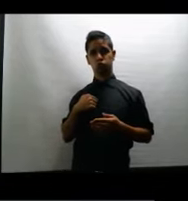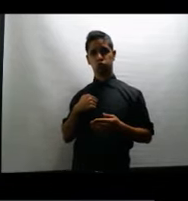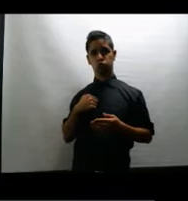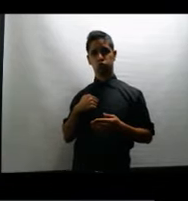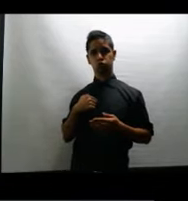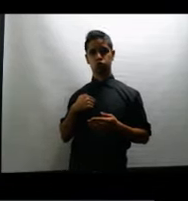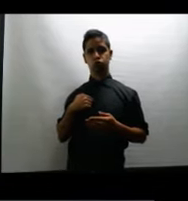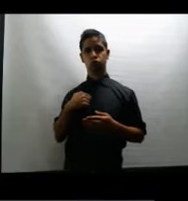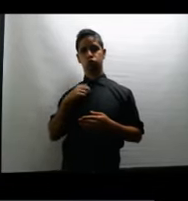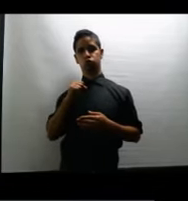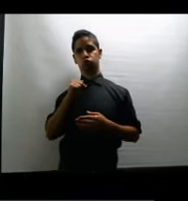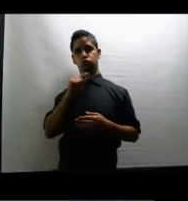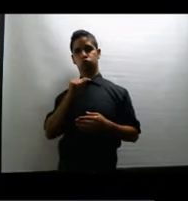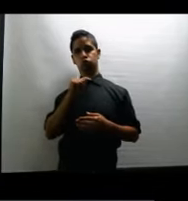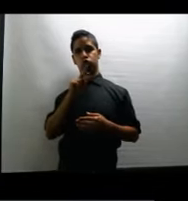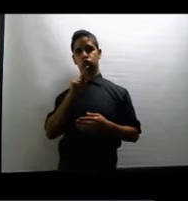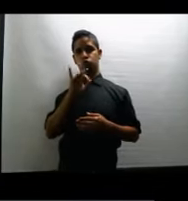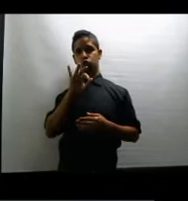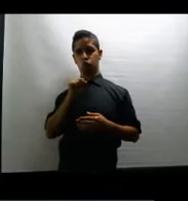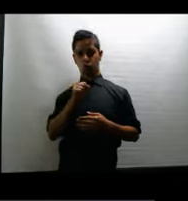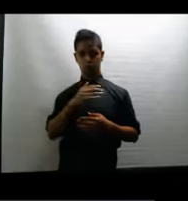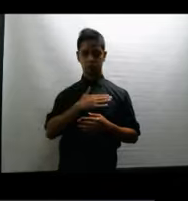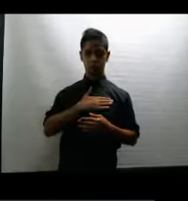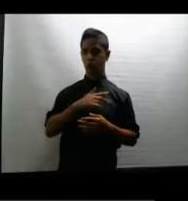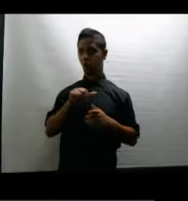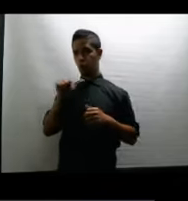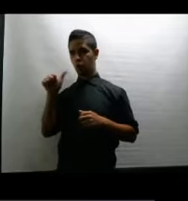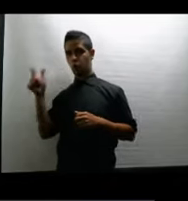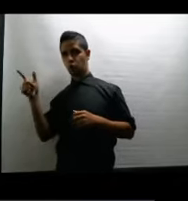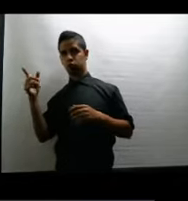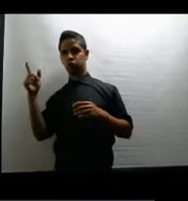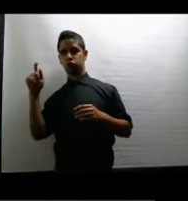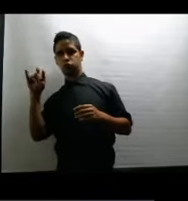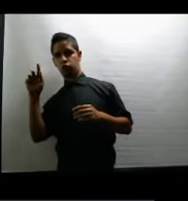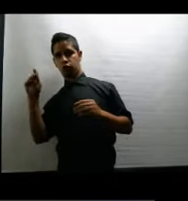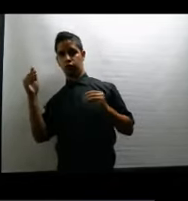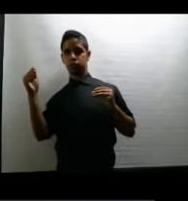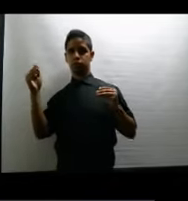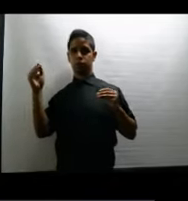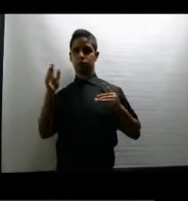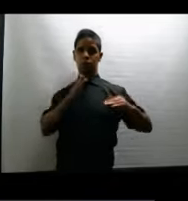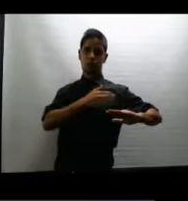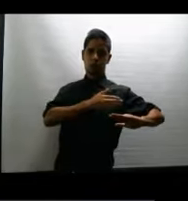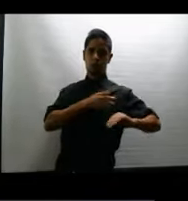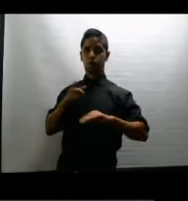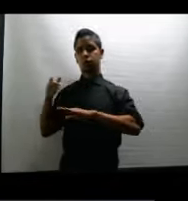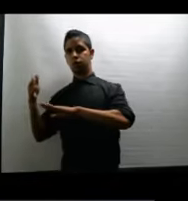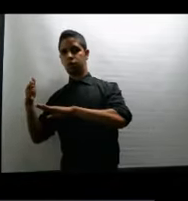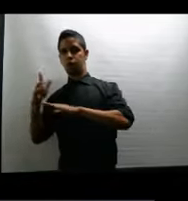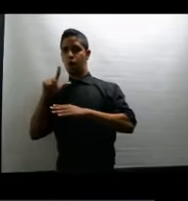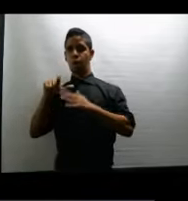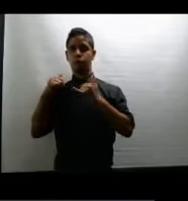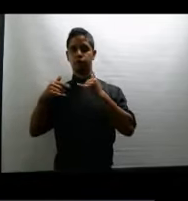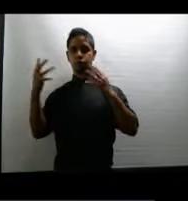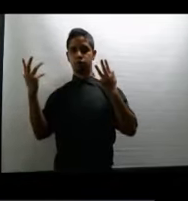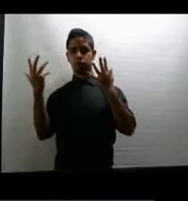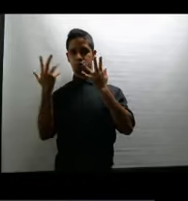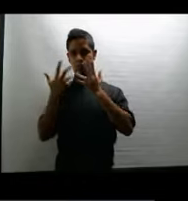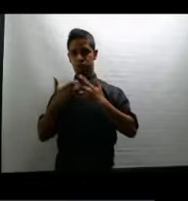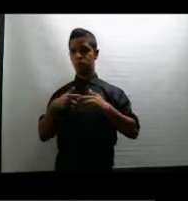yo canto unas estrofas, él canta otras y pues, cantamos. Y ahí se une. Y después nos unimos. Ya. Así que. Muy buen nombre para